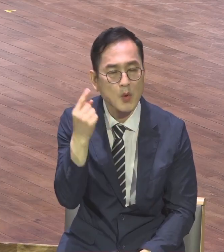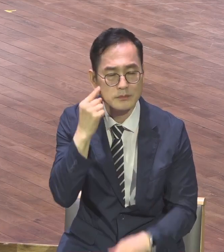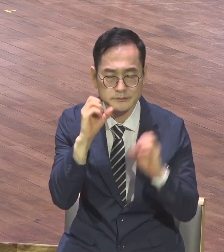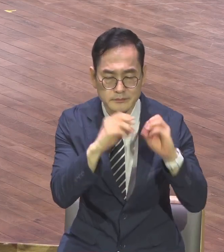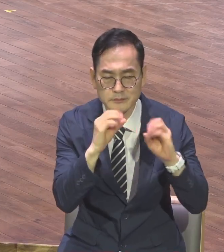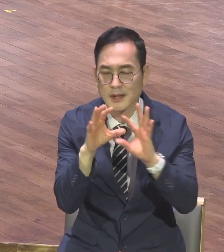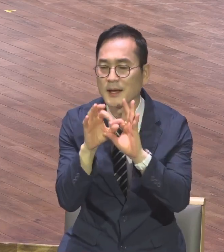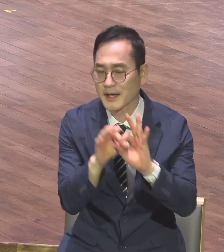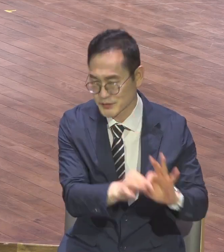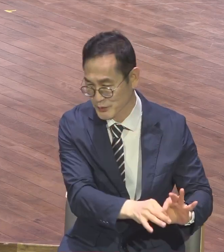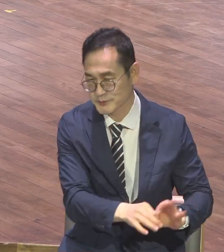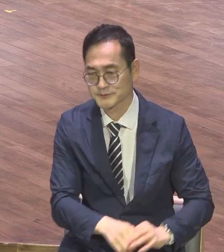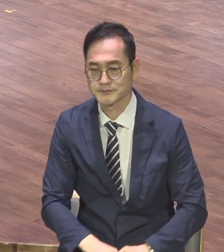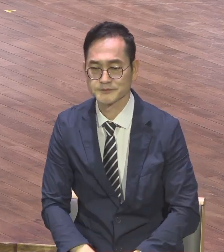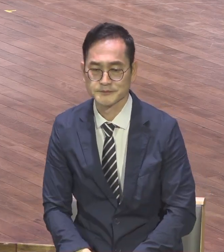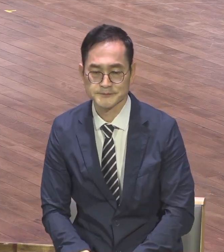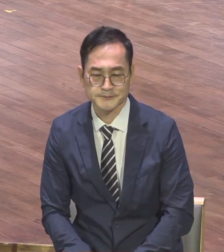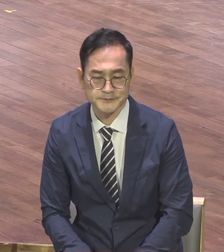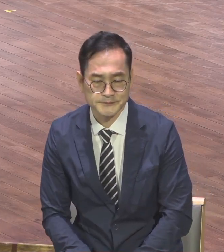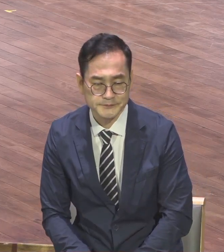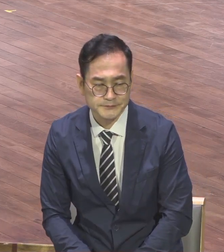아멘.